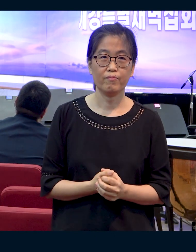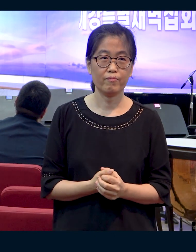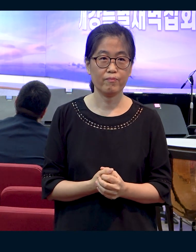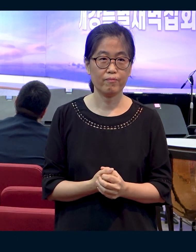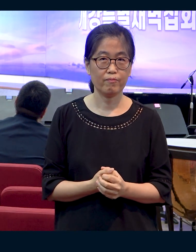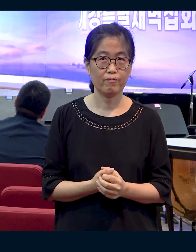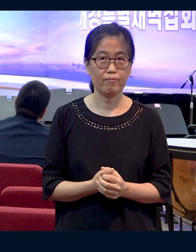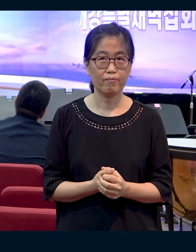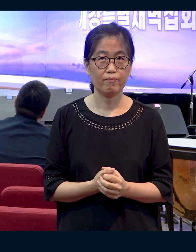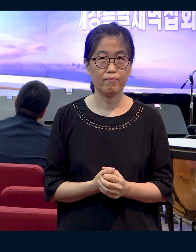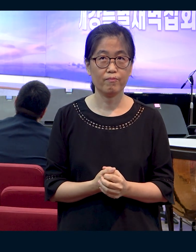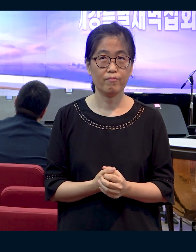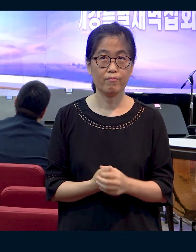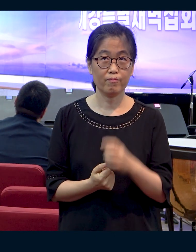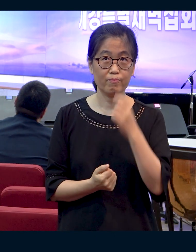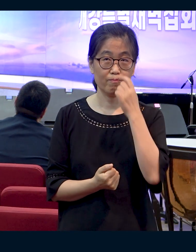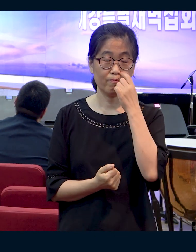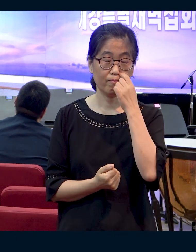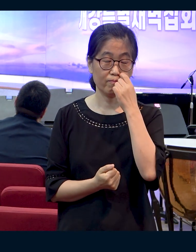십자가 영성.